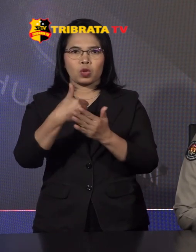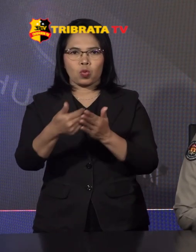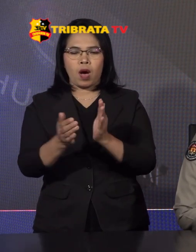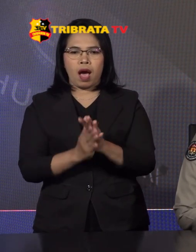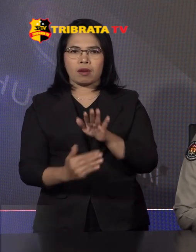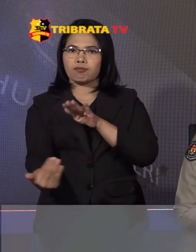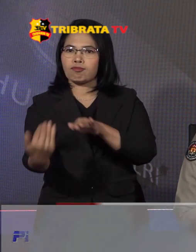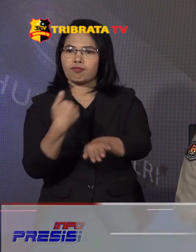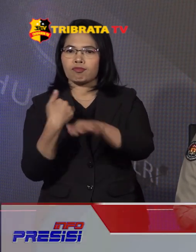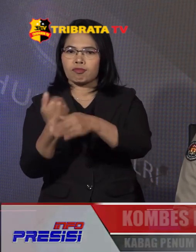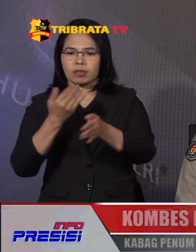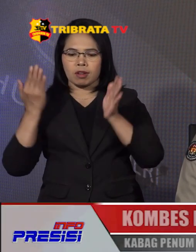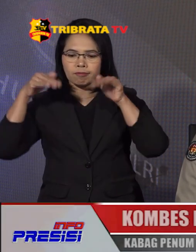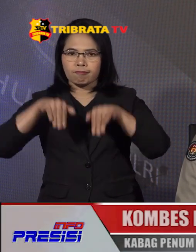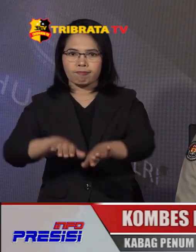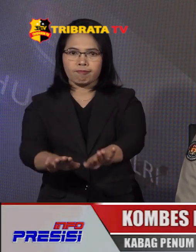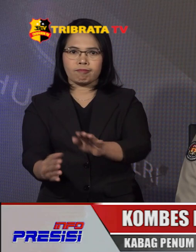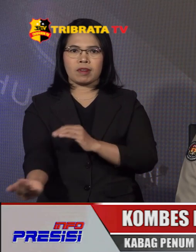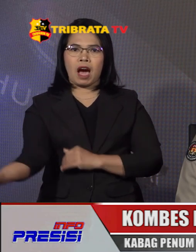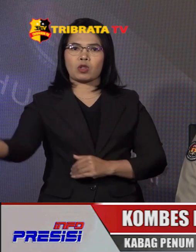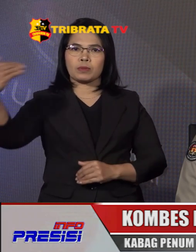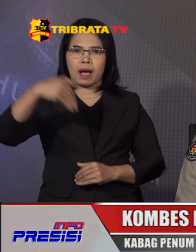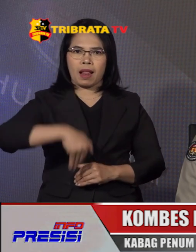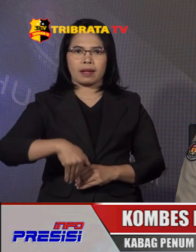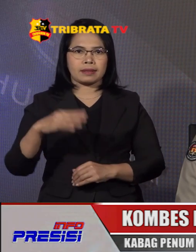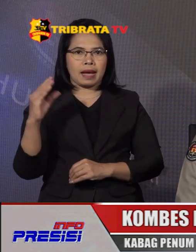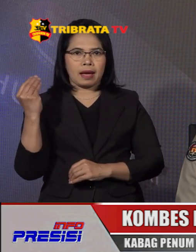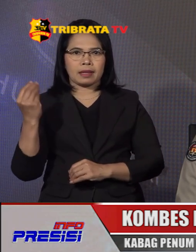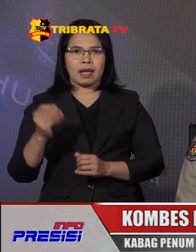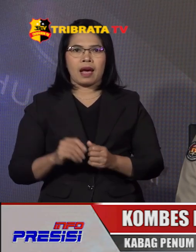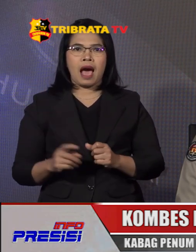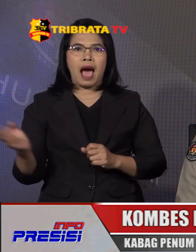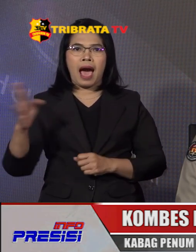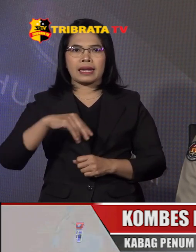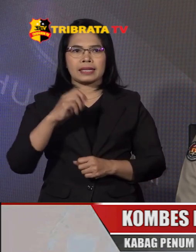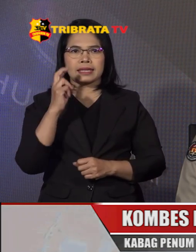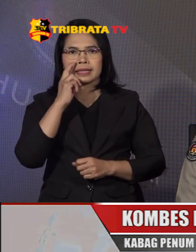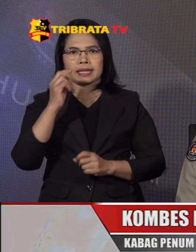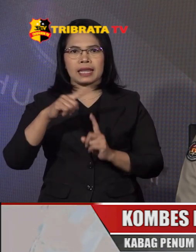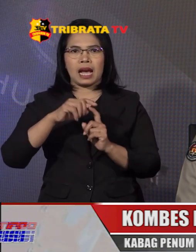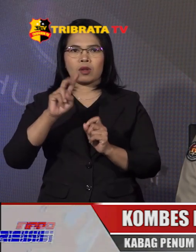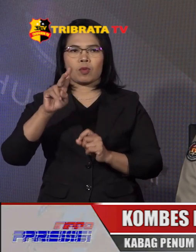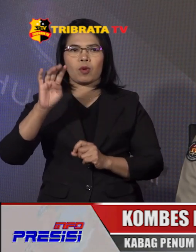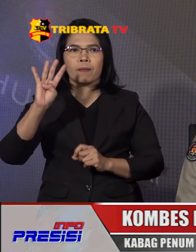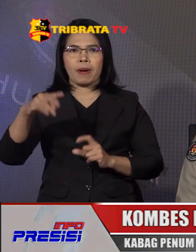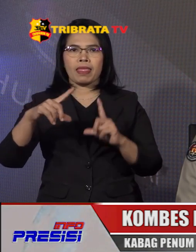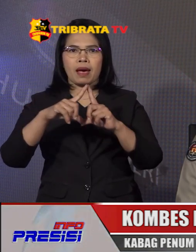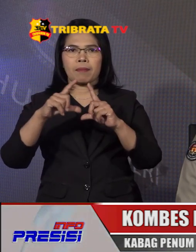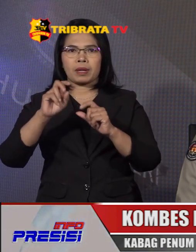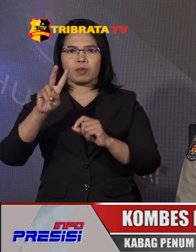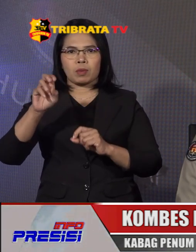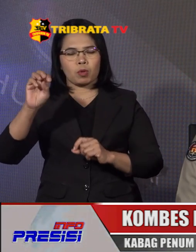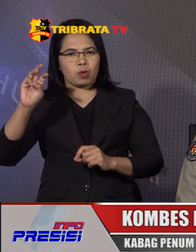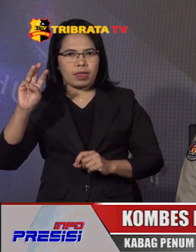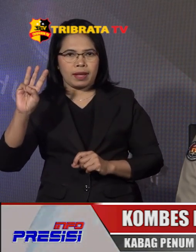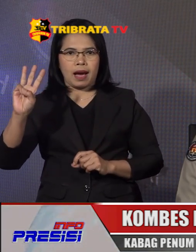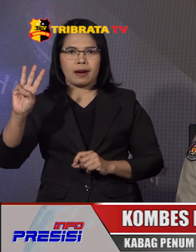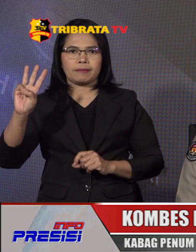dan one way pada arus balik antara lain hari Senin tanggal 24 April